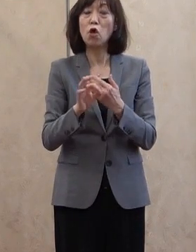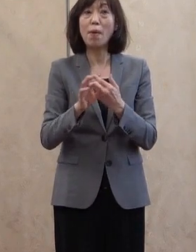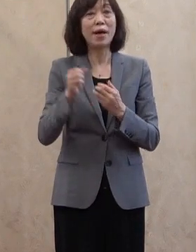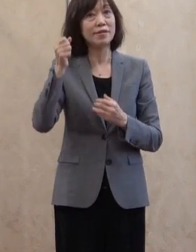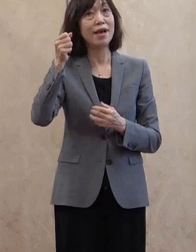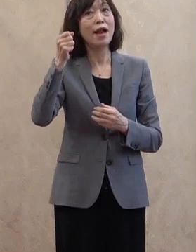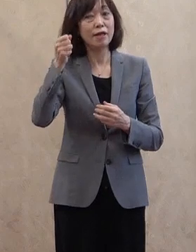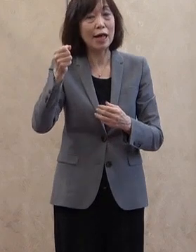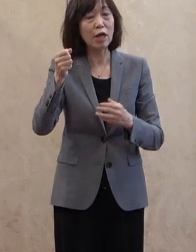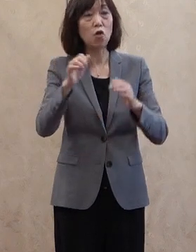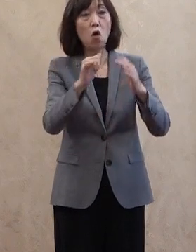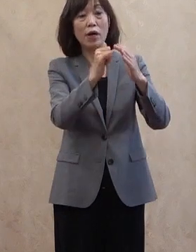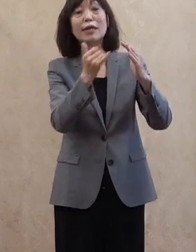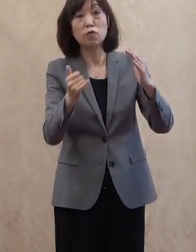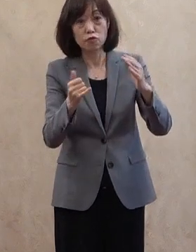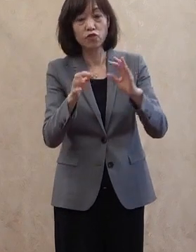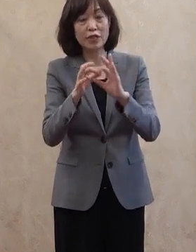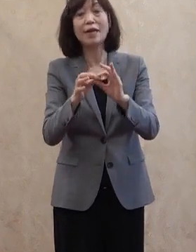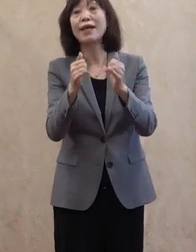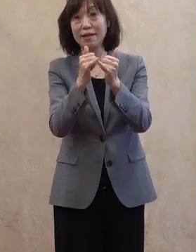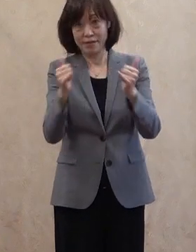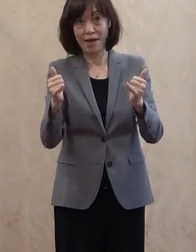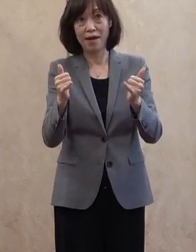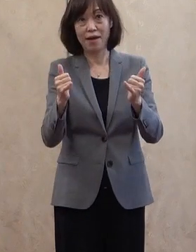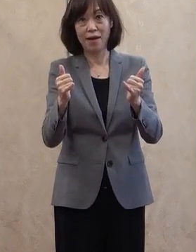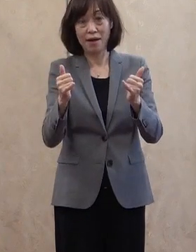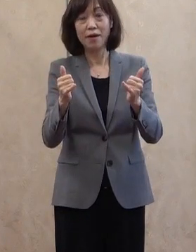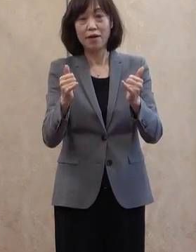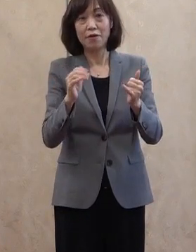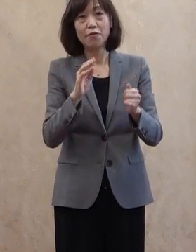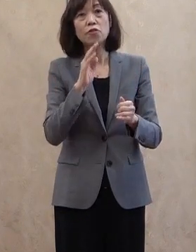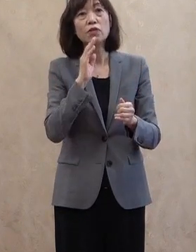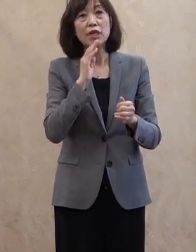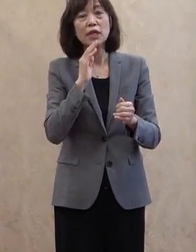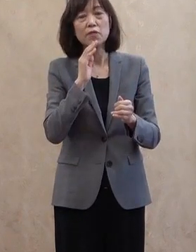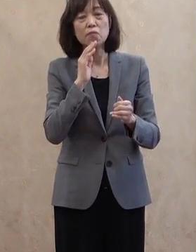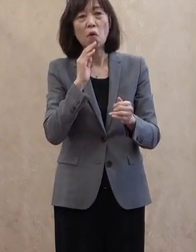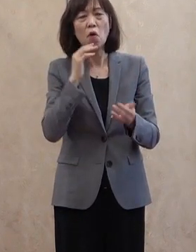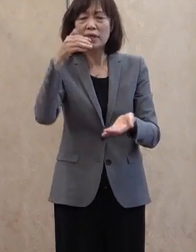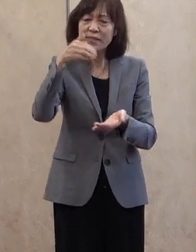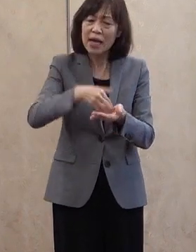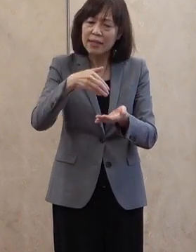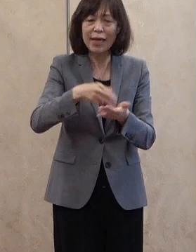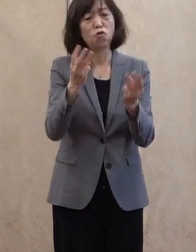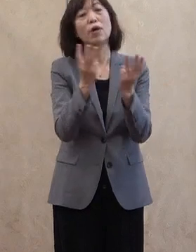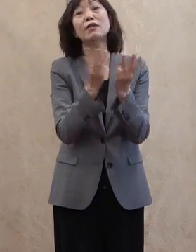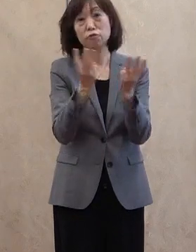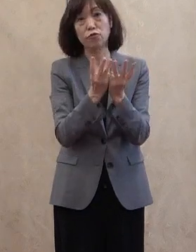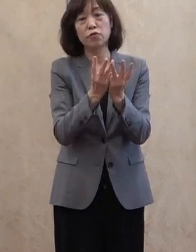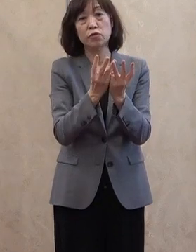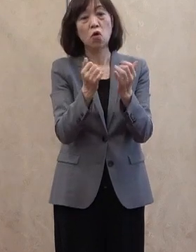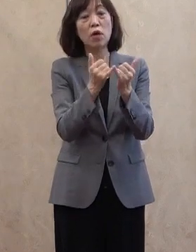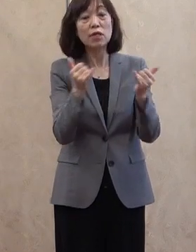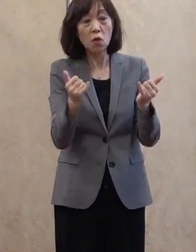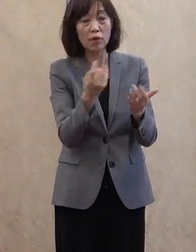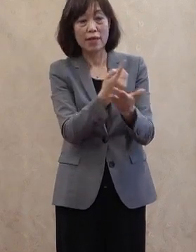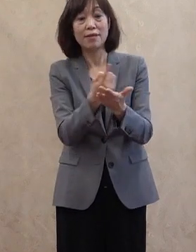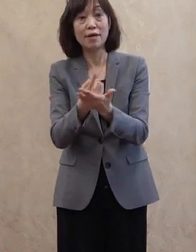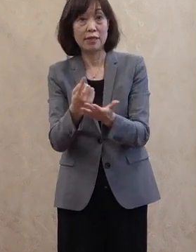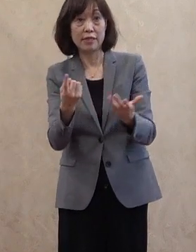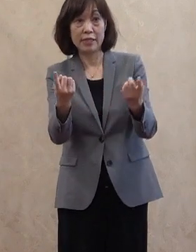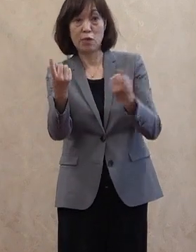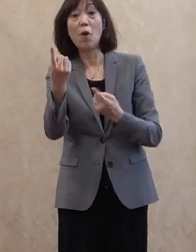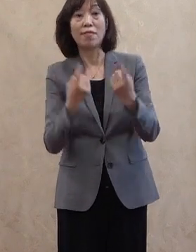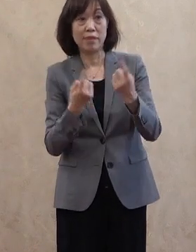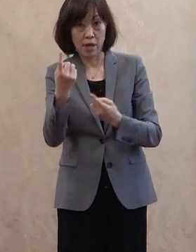ランナーの家族の方とか関係者の方とか、そういった本当に必要 最低限の参加者の中で